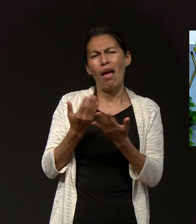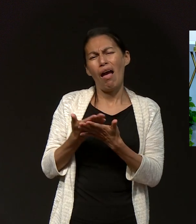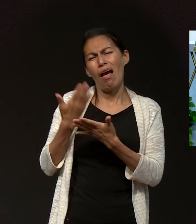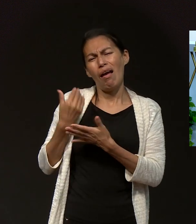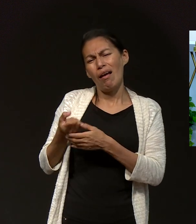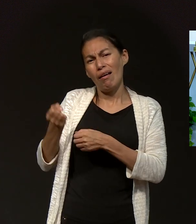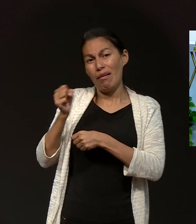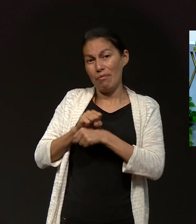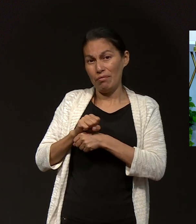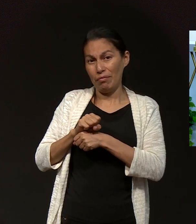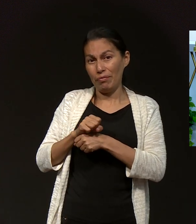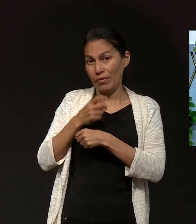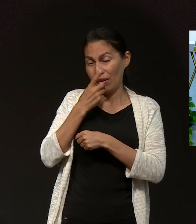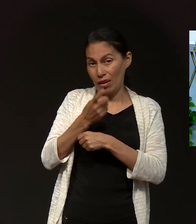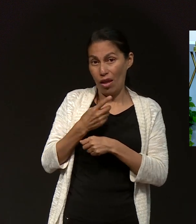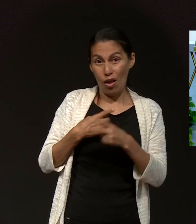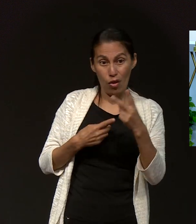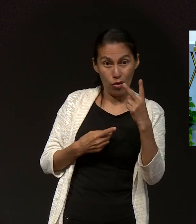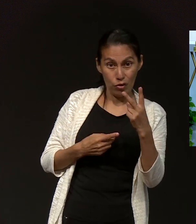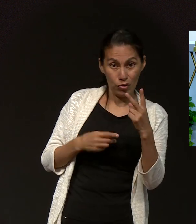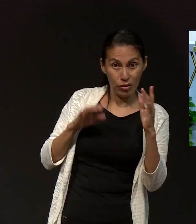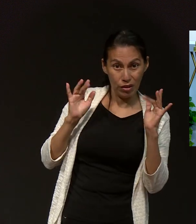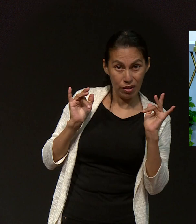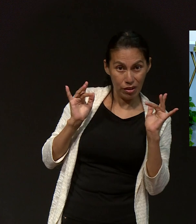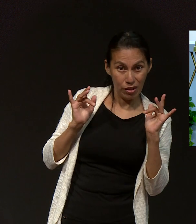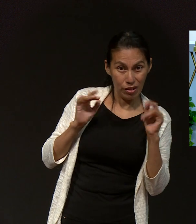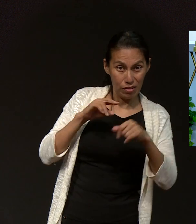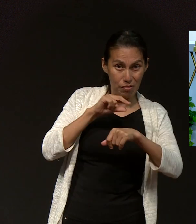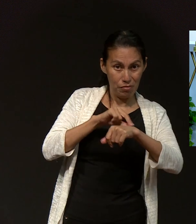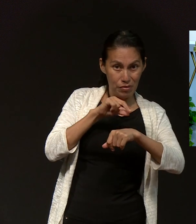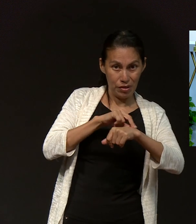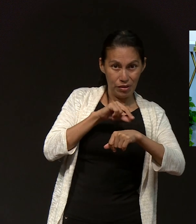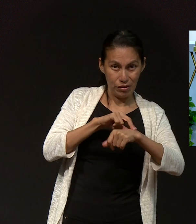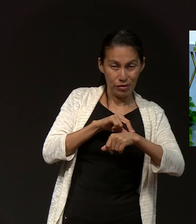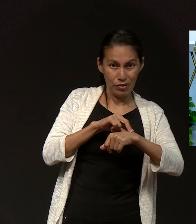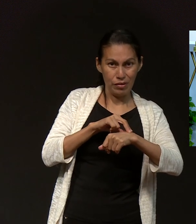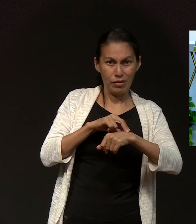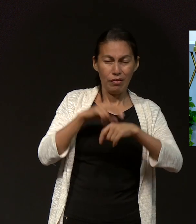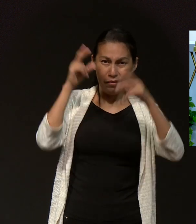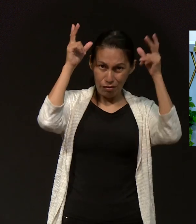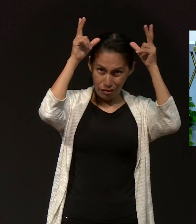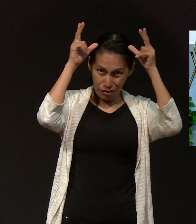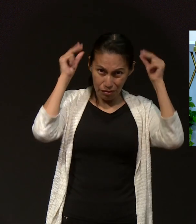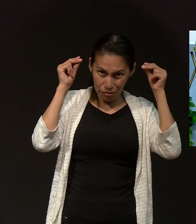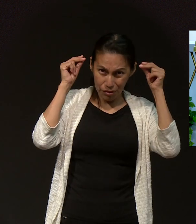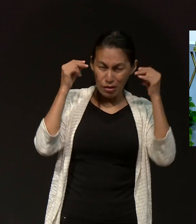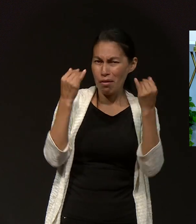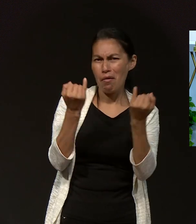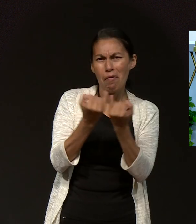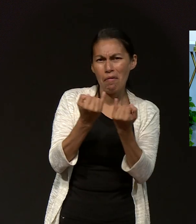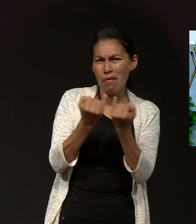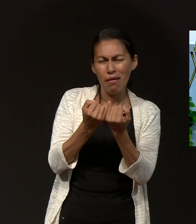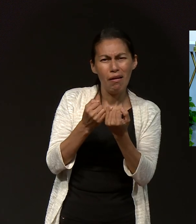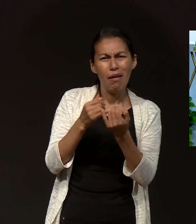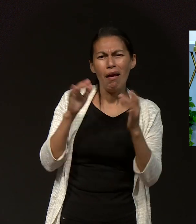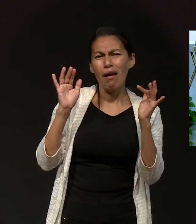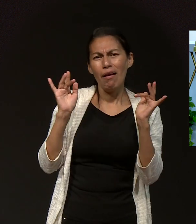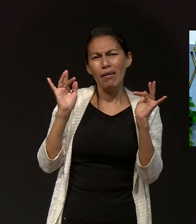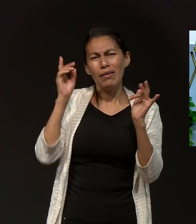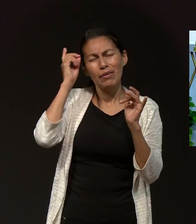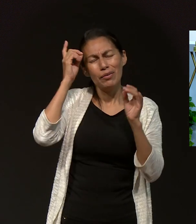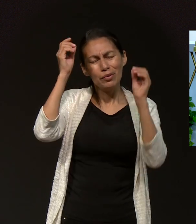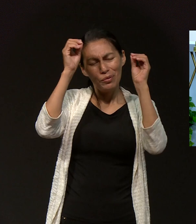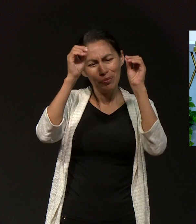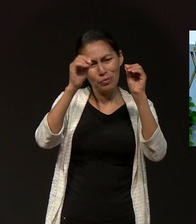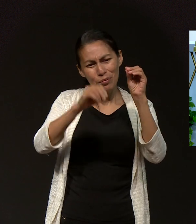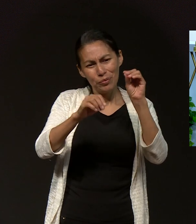la semana pasada. Dos, tengo dos ángeles que son dos médicos, dice. Y las enfermeras.